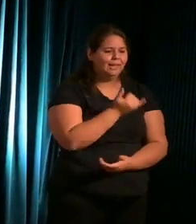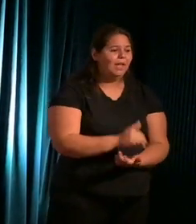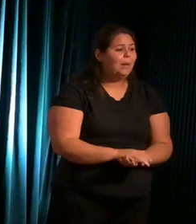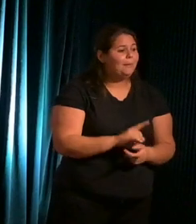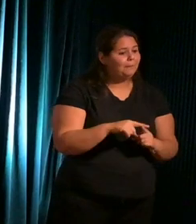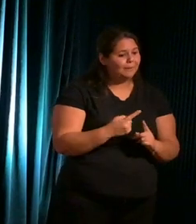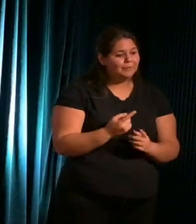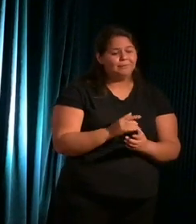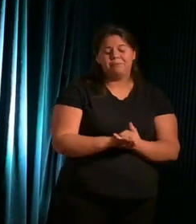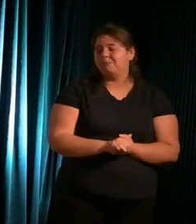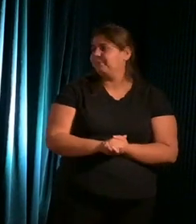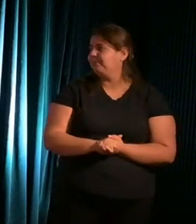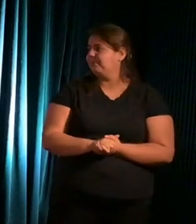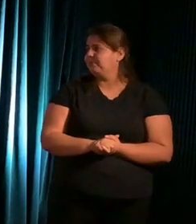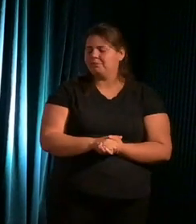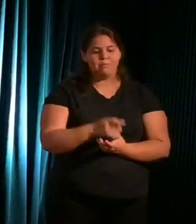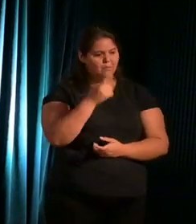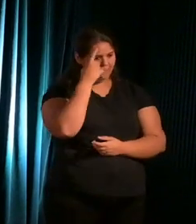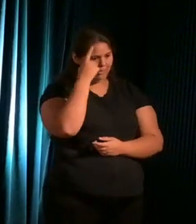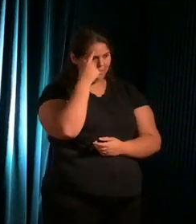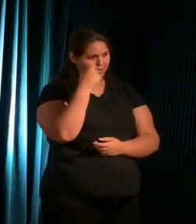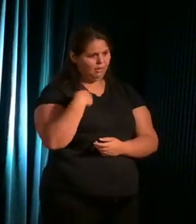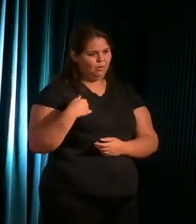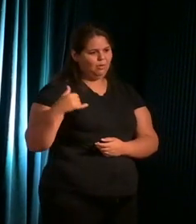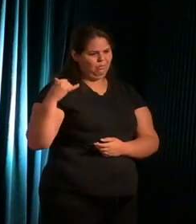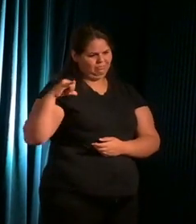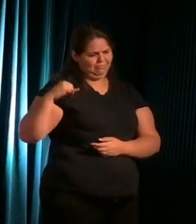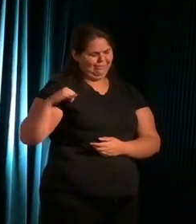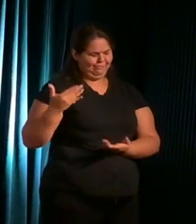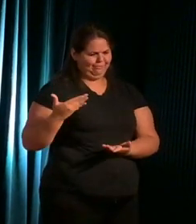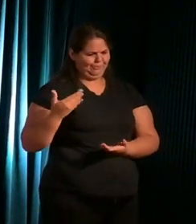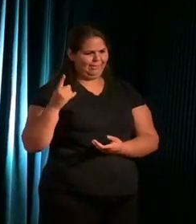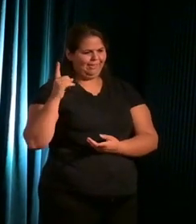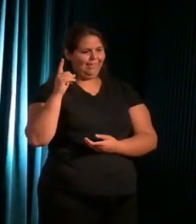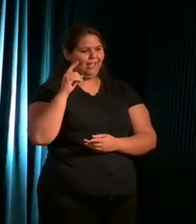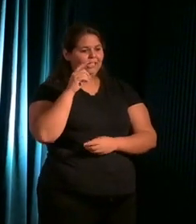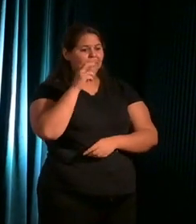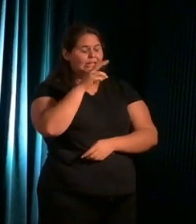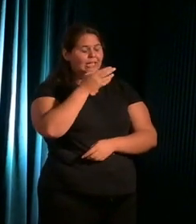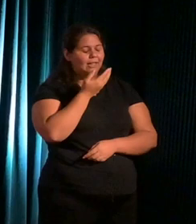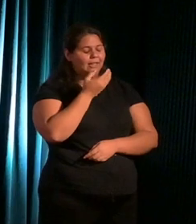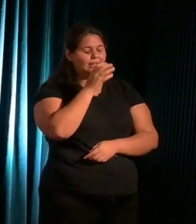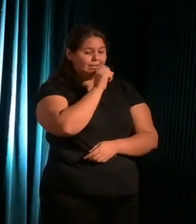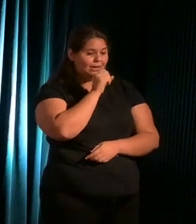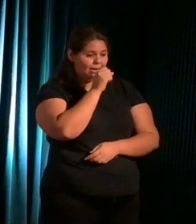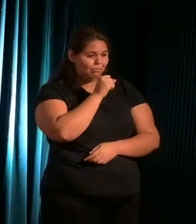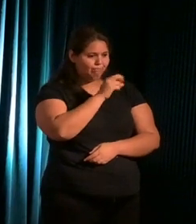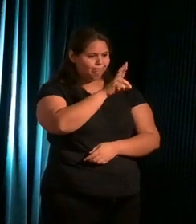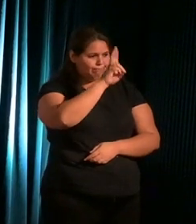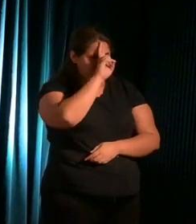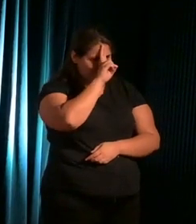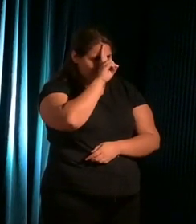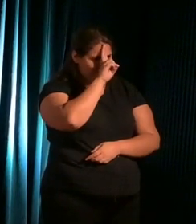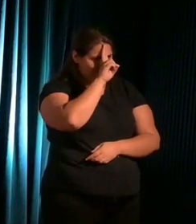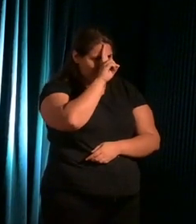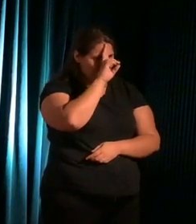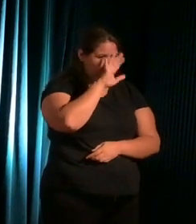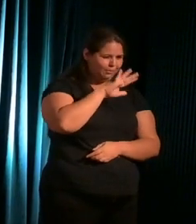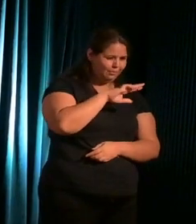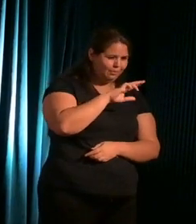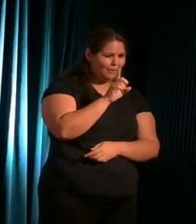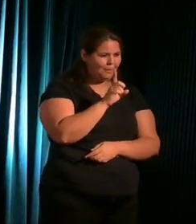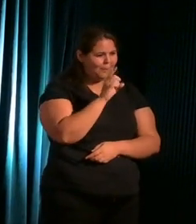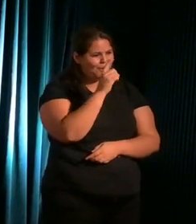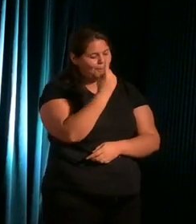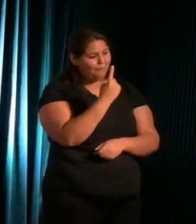Não, é que você imagina um carioca num sábado, ao meio-dia, uma hora da